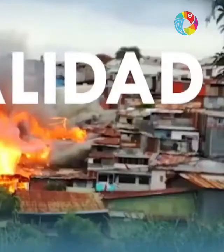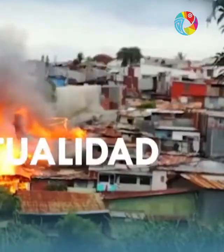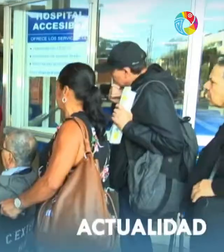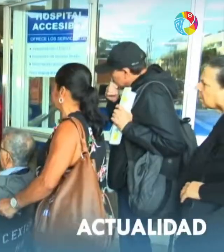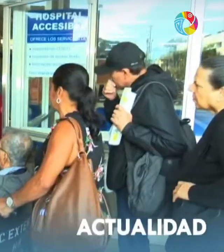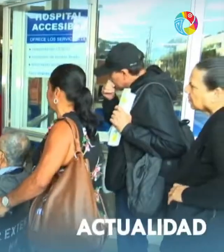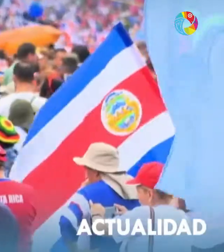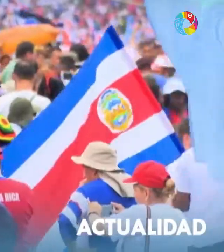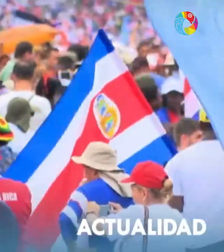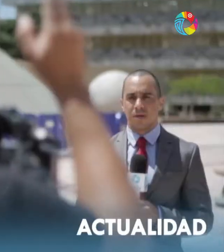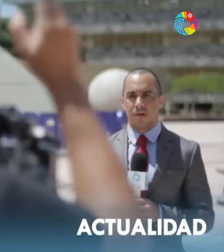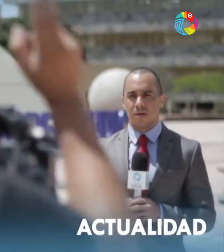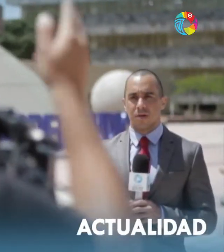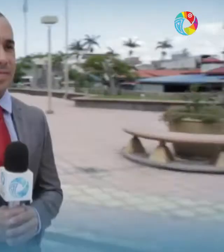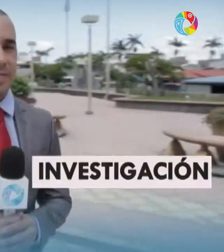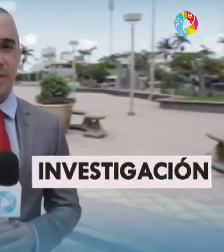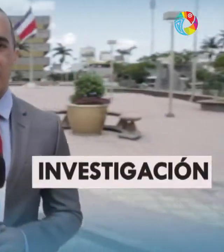Actualidad.